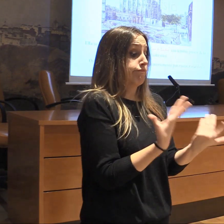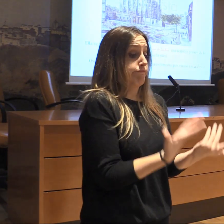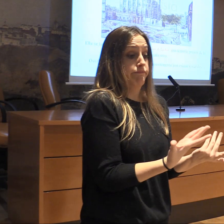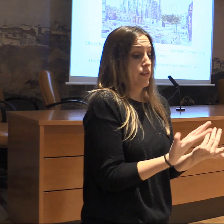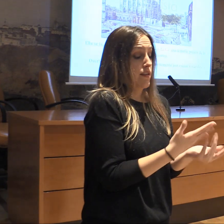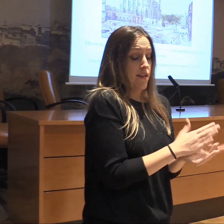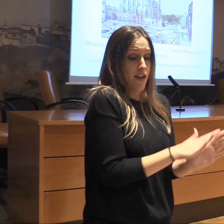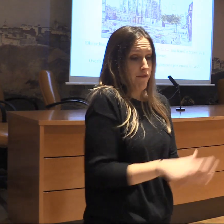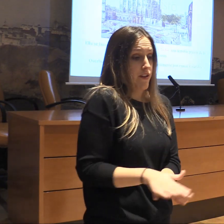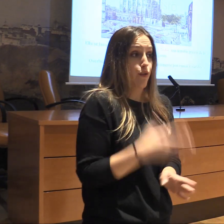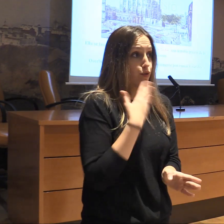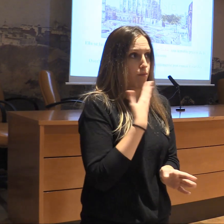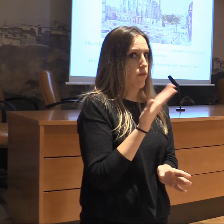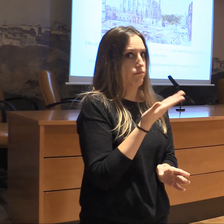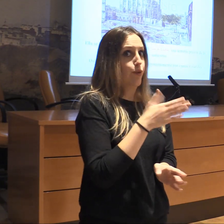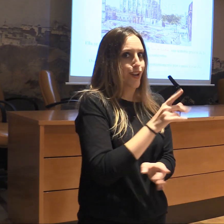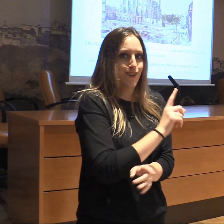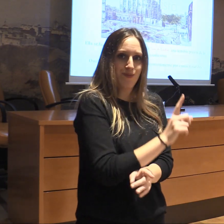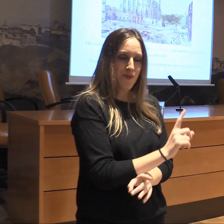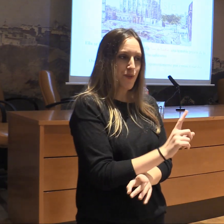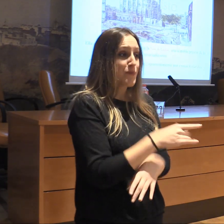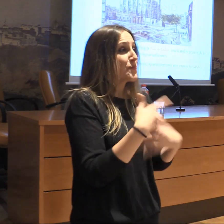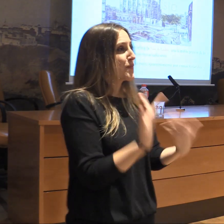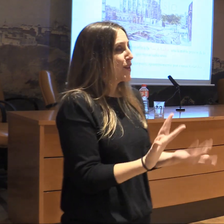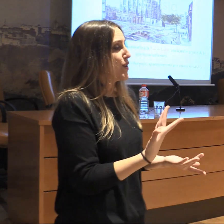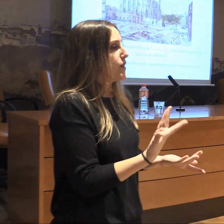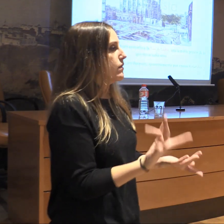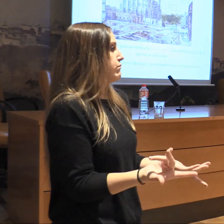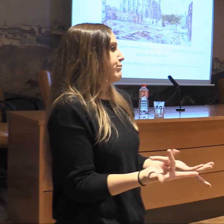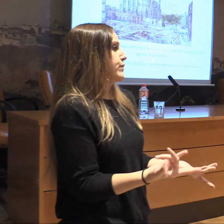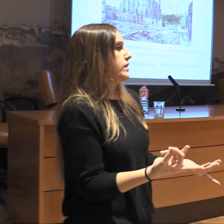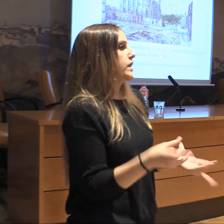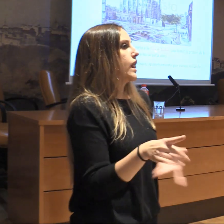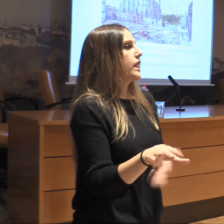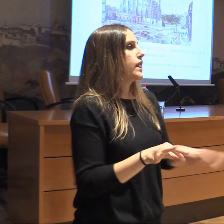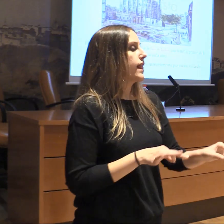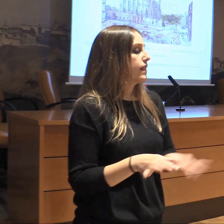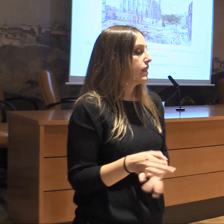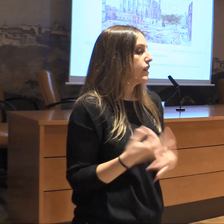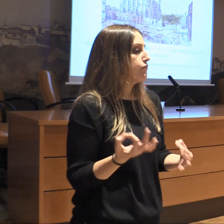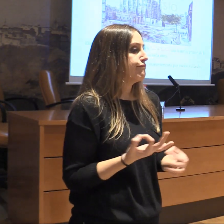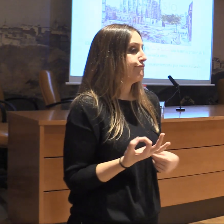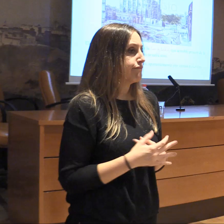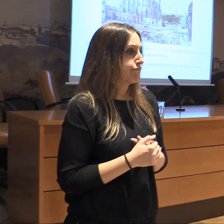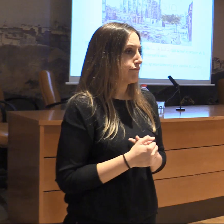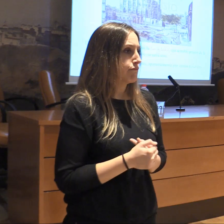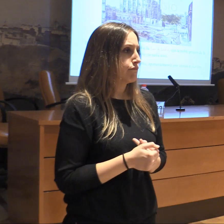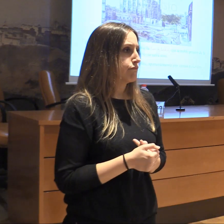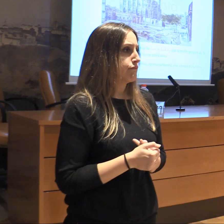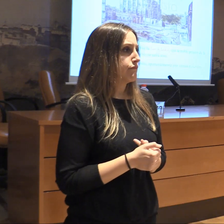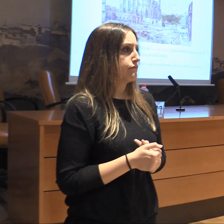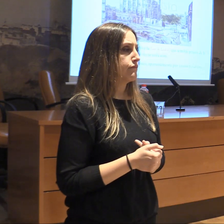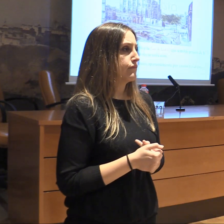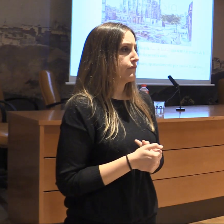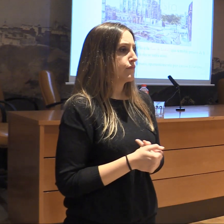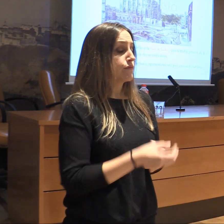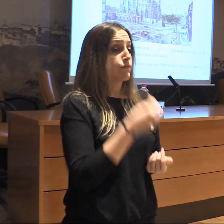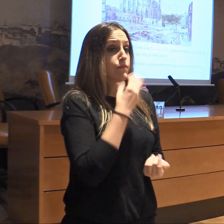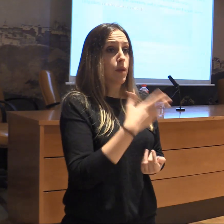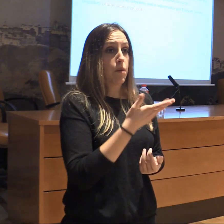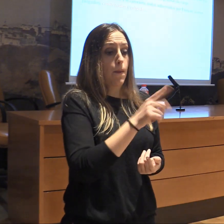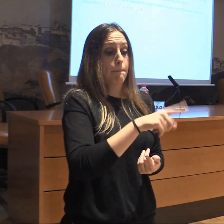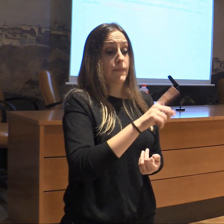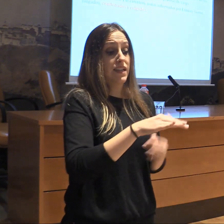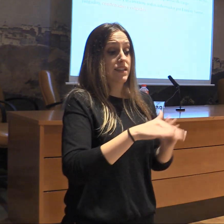finalmente, como no se moría, pues optaron por bueno, al cabo de los meses